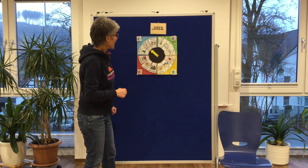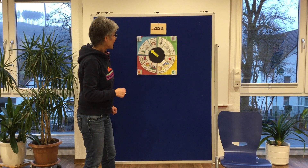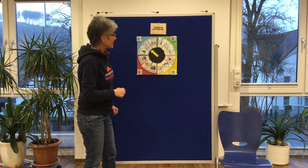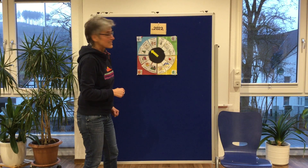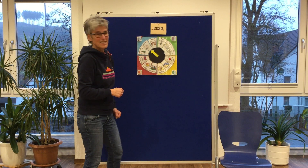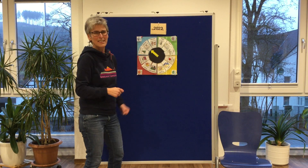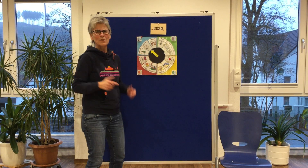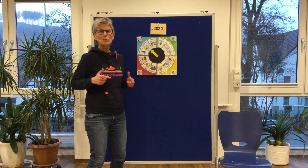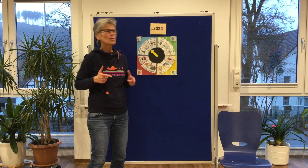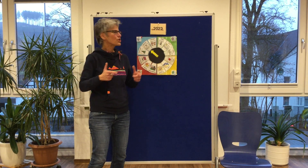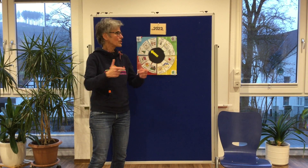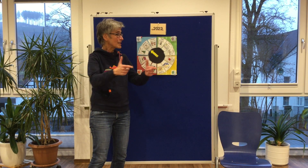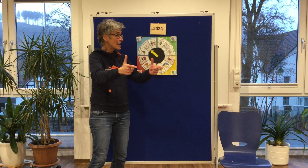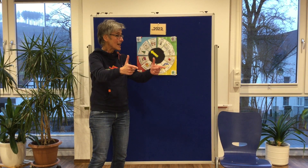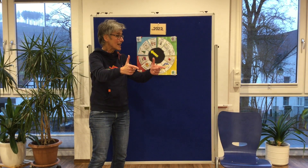Mei, das geht so schnell.